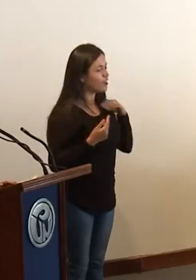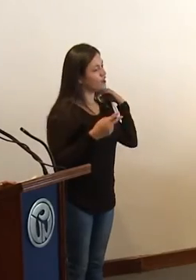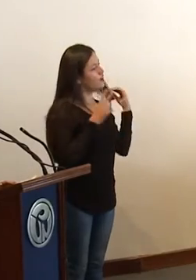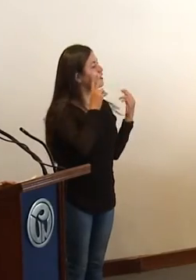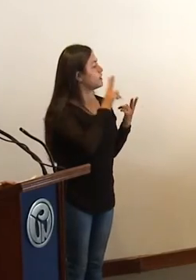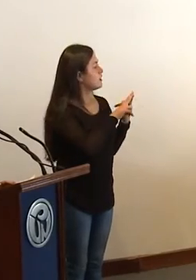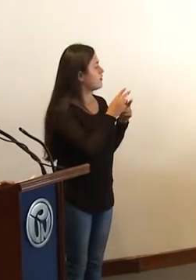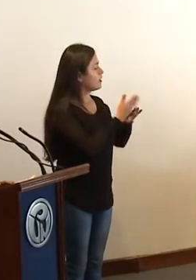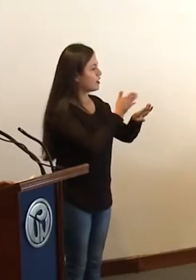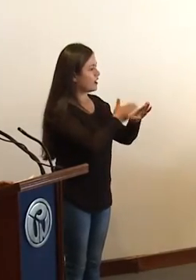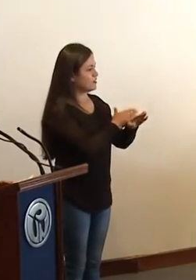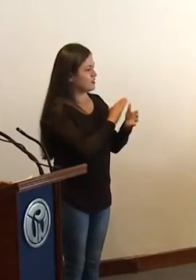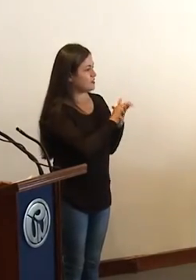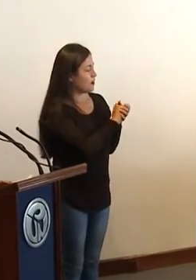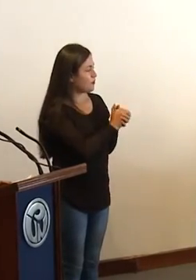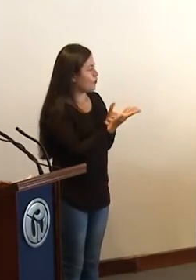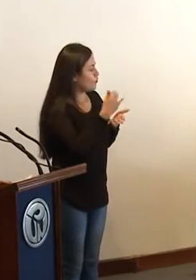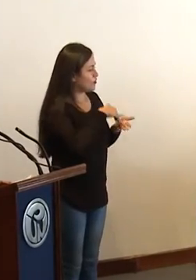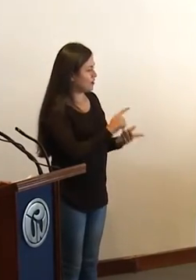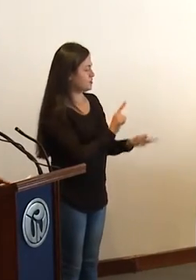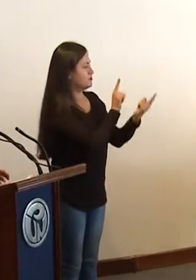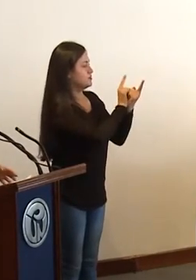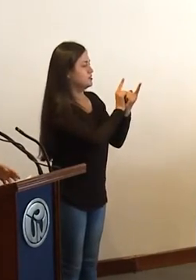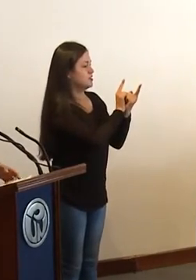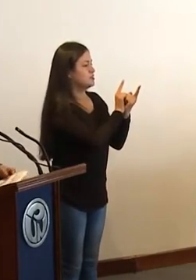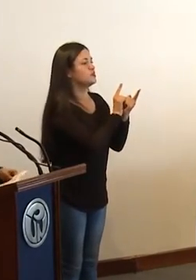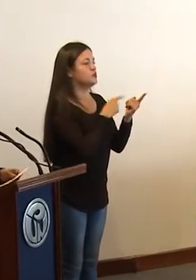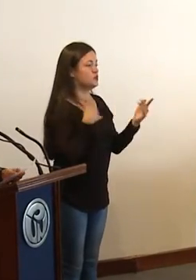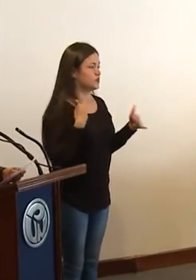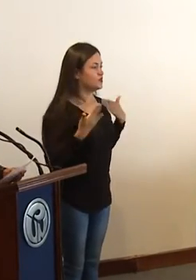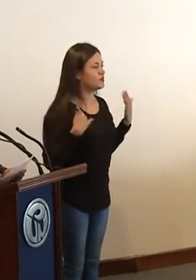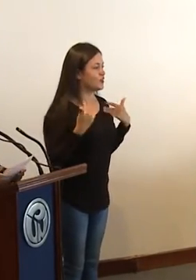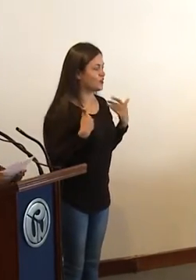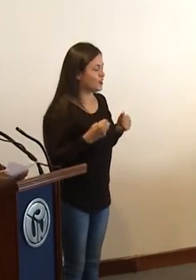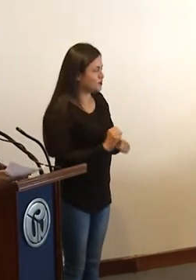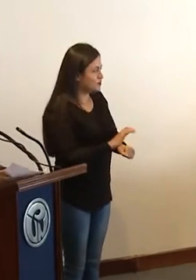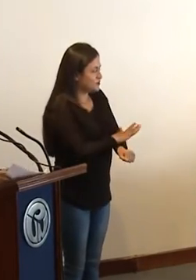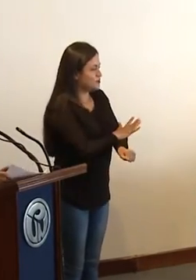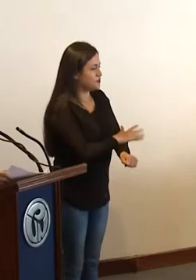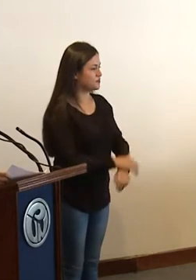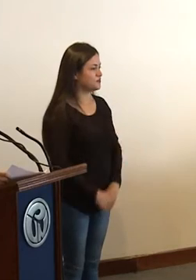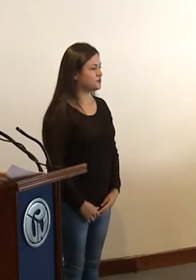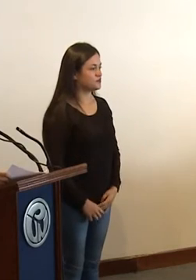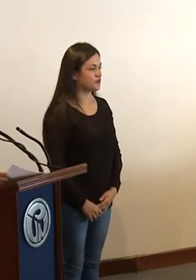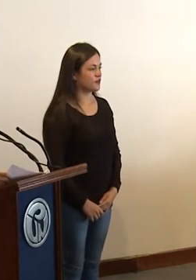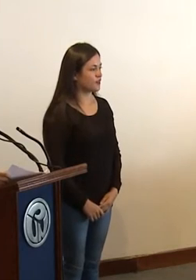amigas de toda la vida, entonces eso estimula mucho.